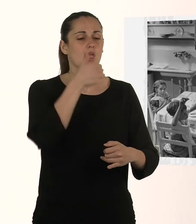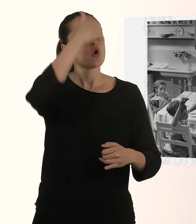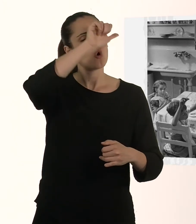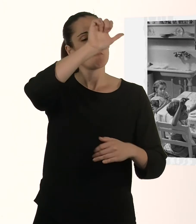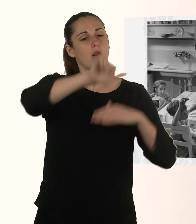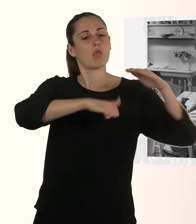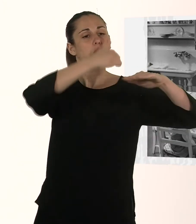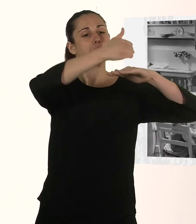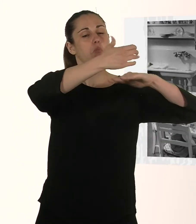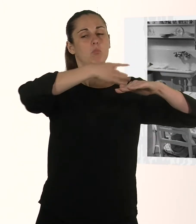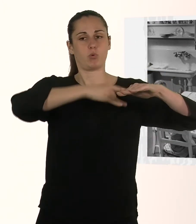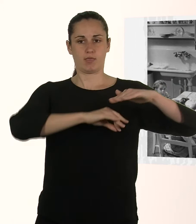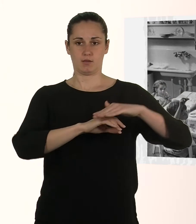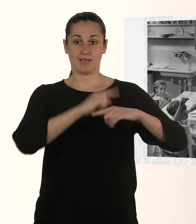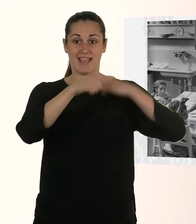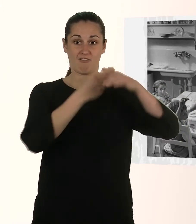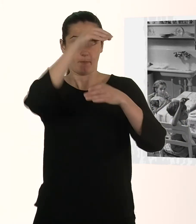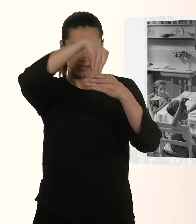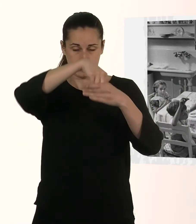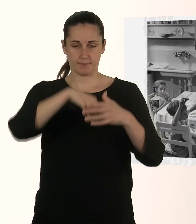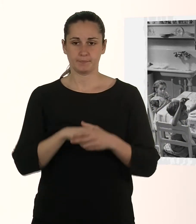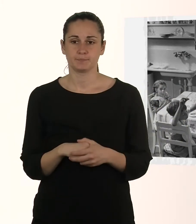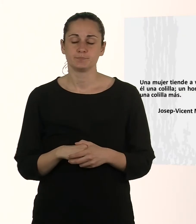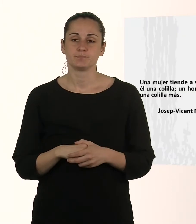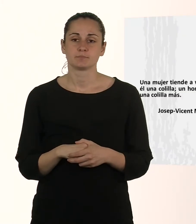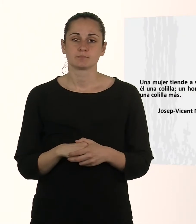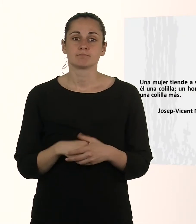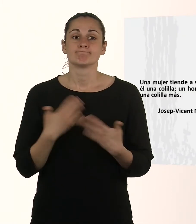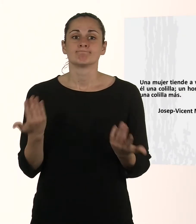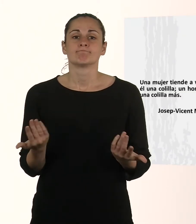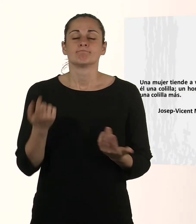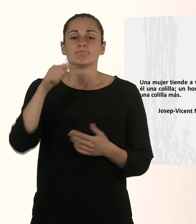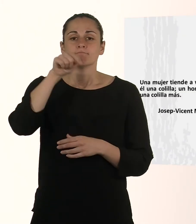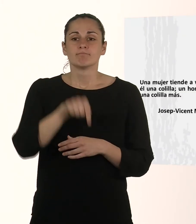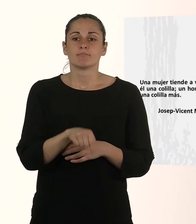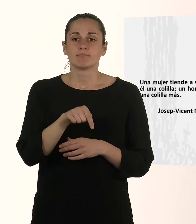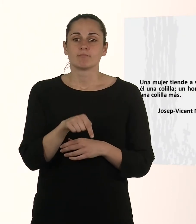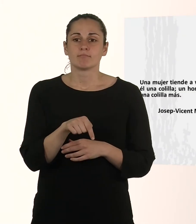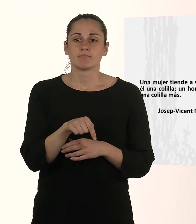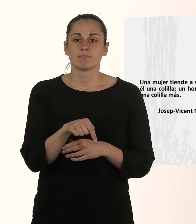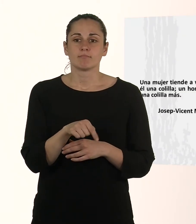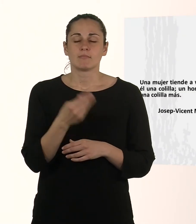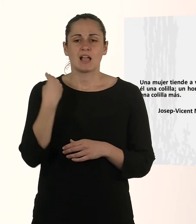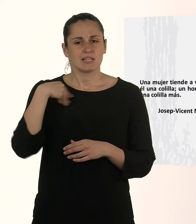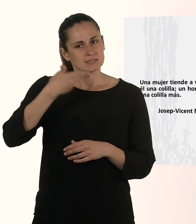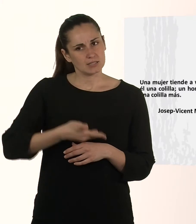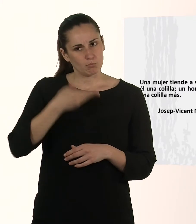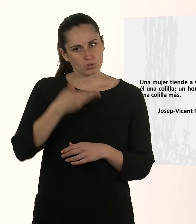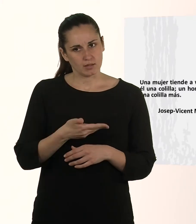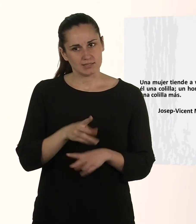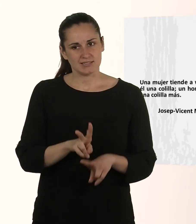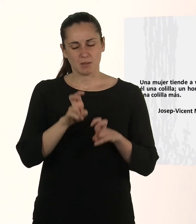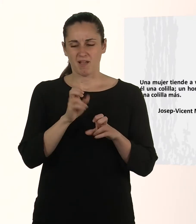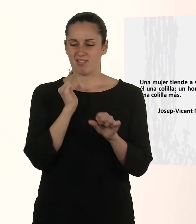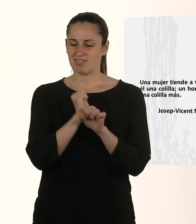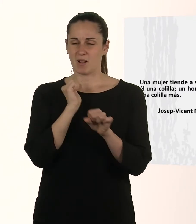jefe, esté donde esté. Y aquí está la patata caliente, ¿no? La del trabajo